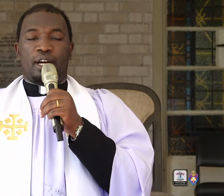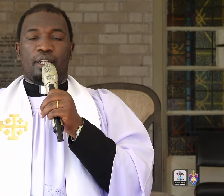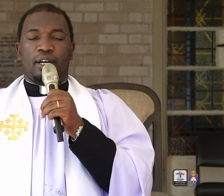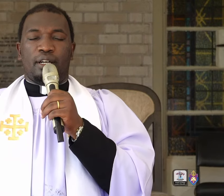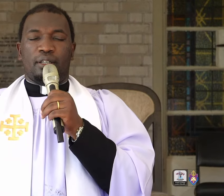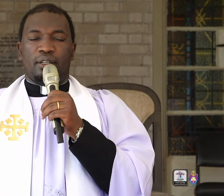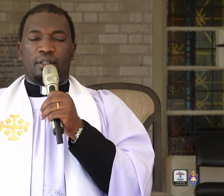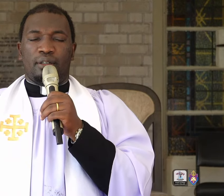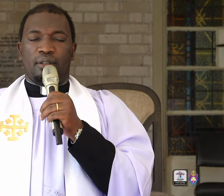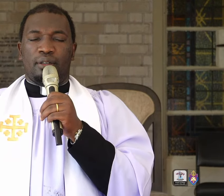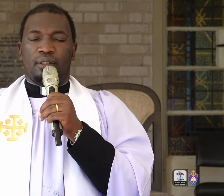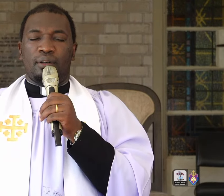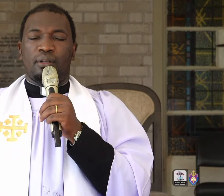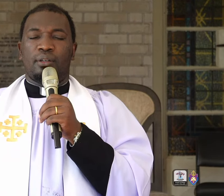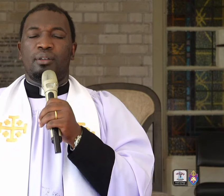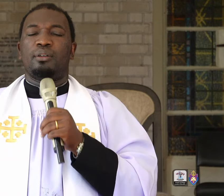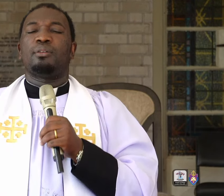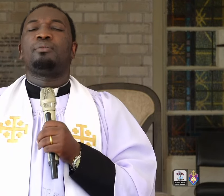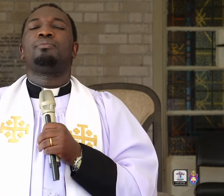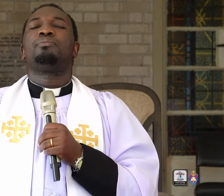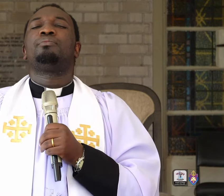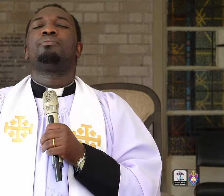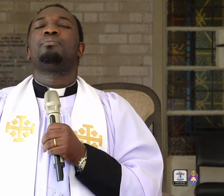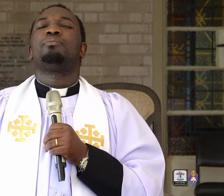beera nange